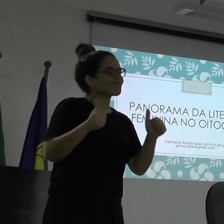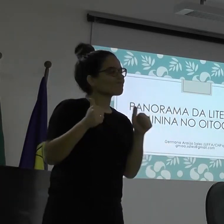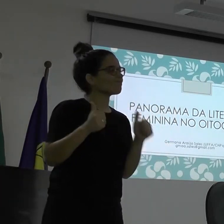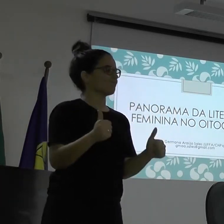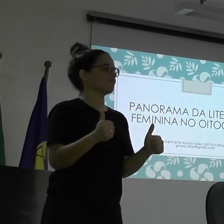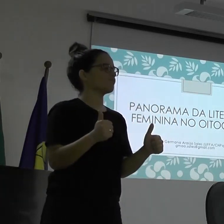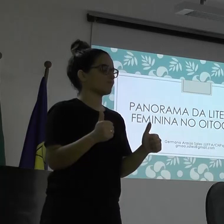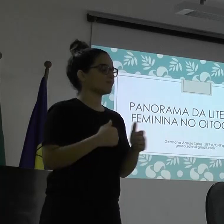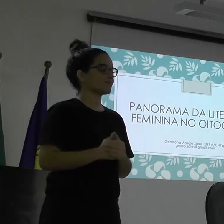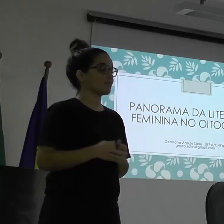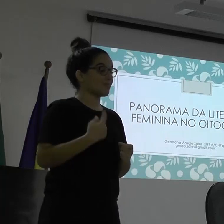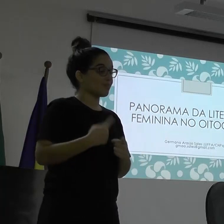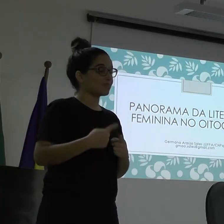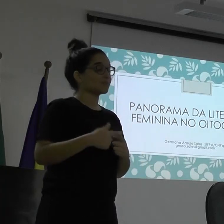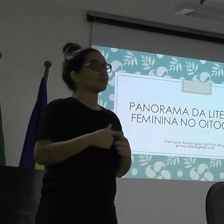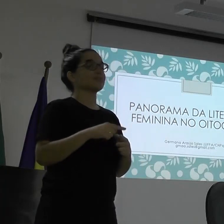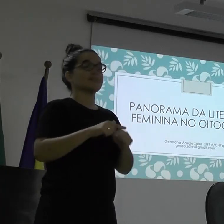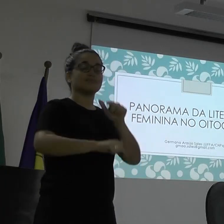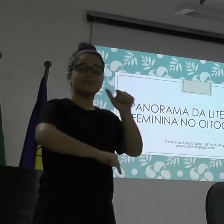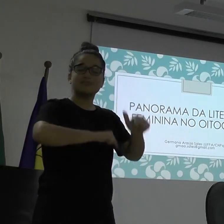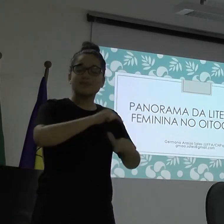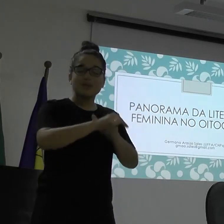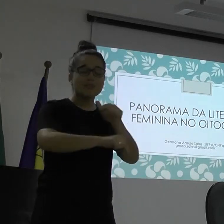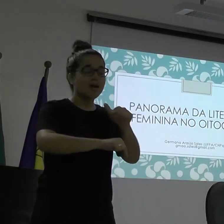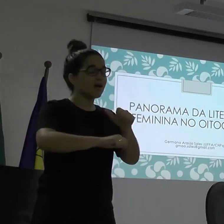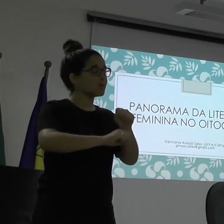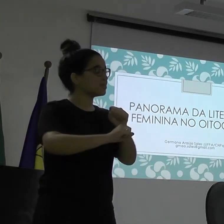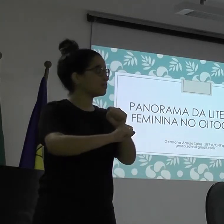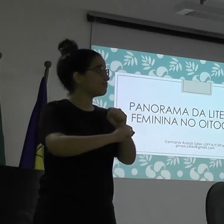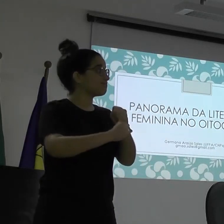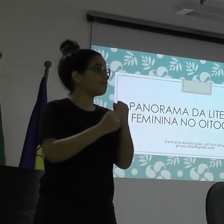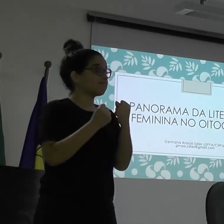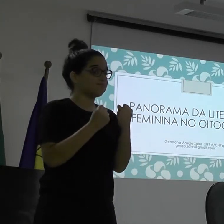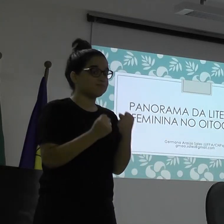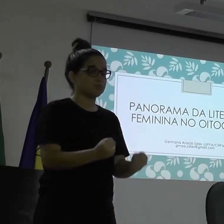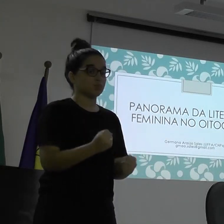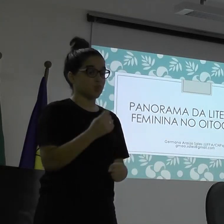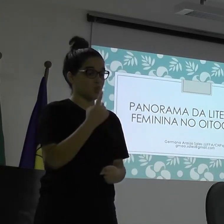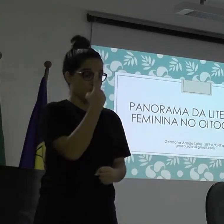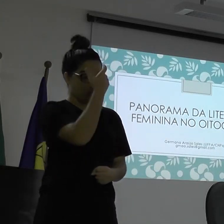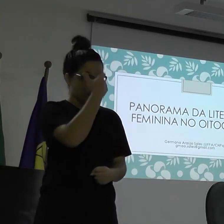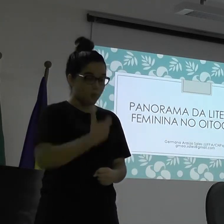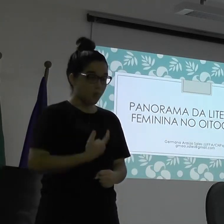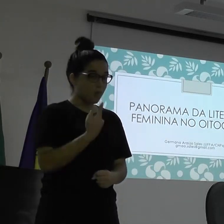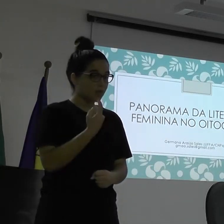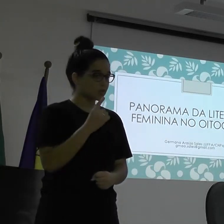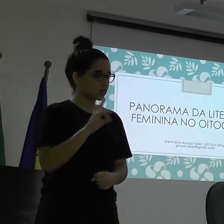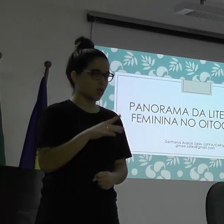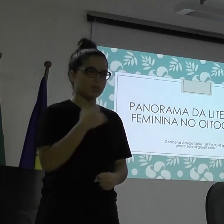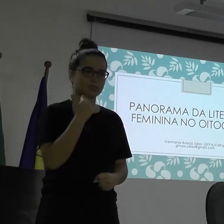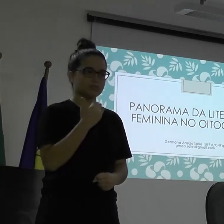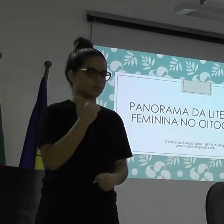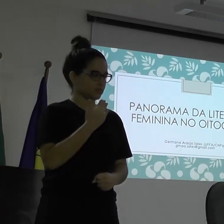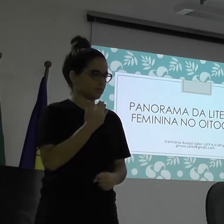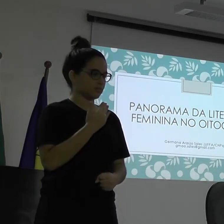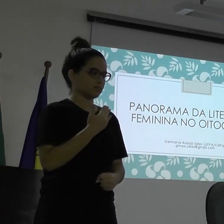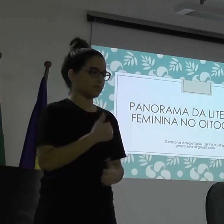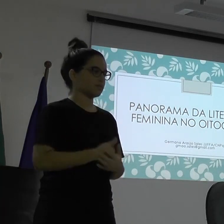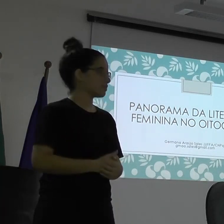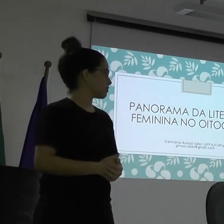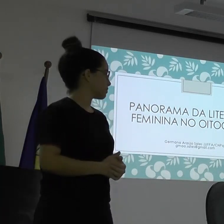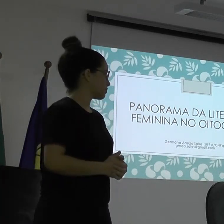porque é um trabalho muito grande, né? E uma pessoa só não dá conta. E pelo amor de Deus, não pode para encabeçar